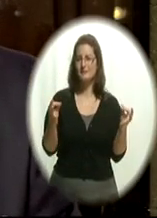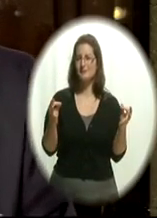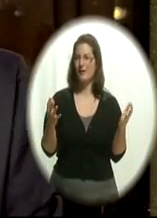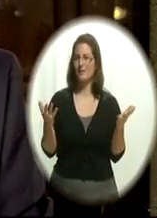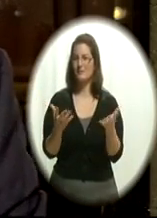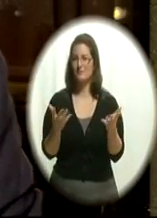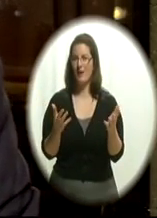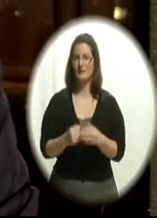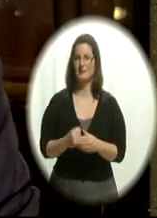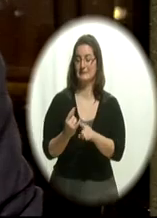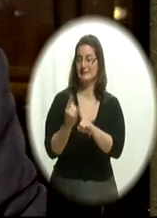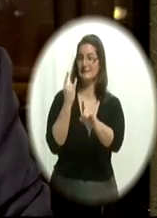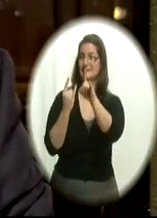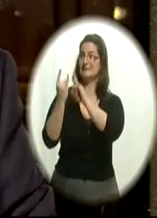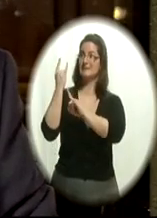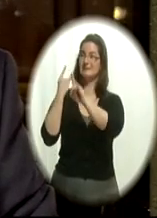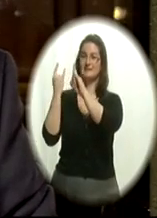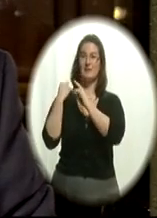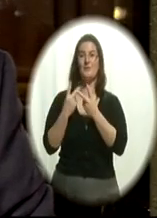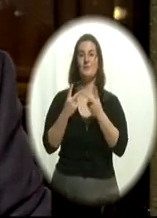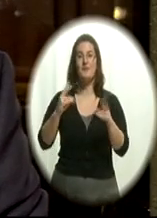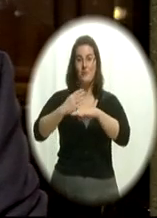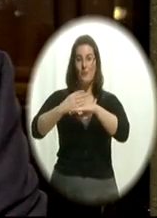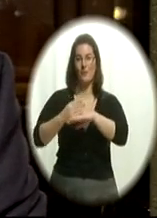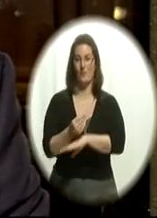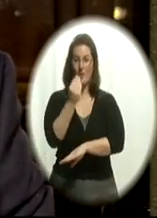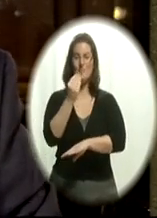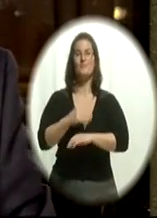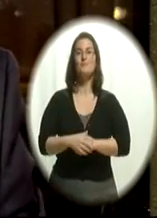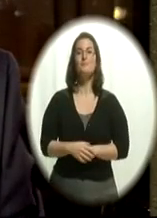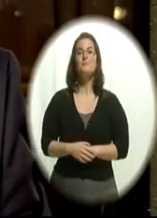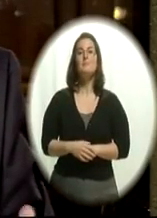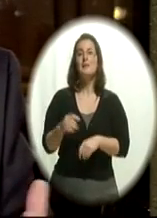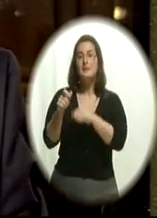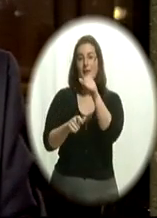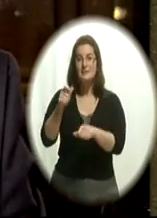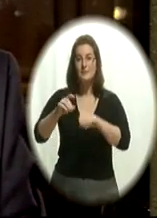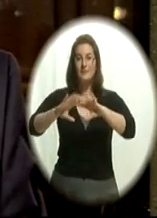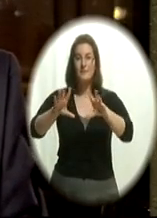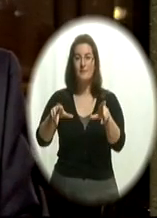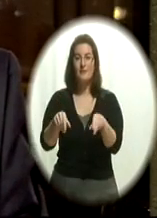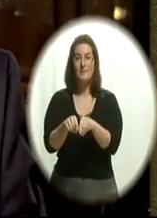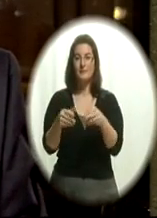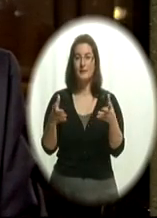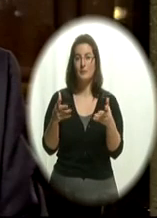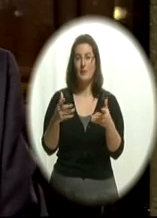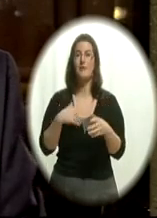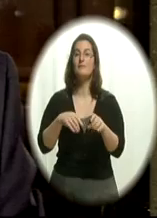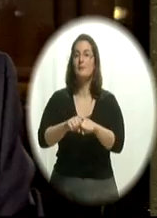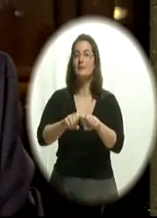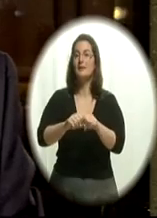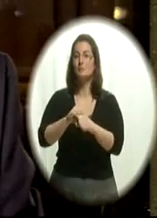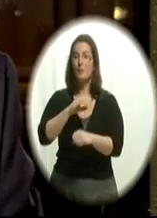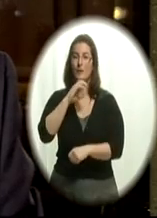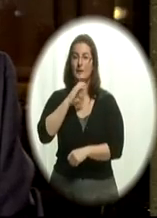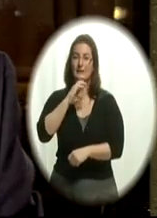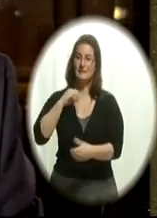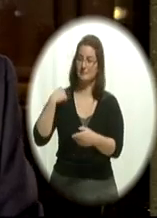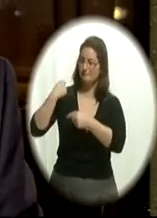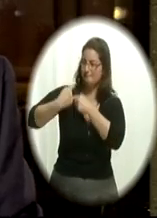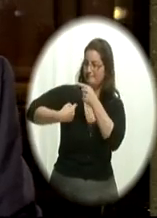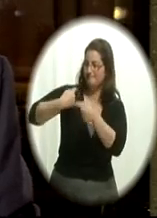passé de la ville de Rouen et on va trouver des gens qui ont eu toute une famille de glaciers et vous allez voir même des images de l'époque, de